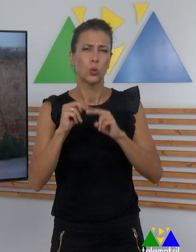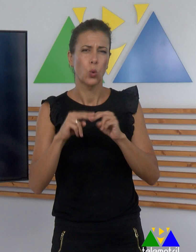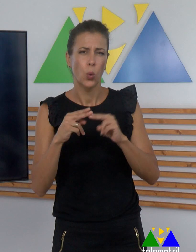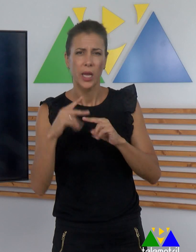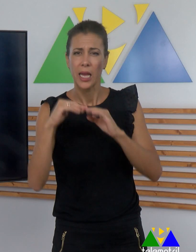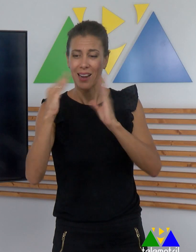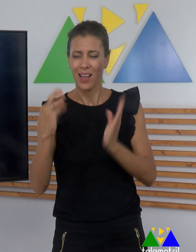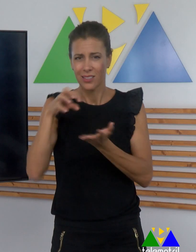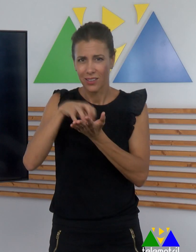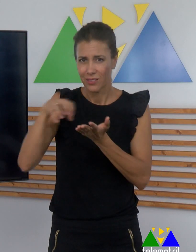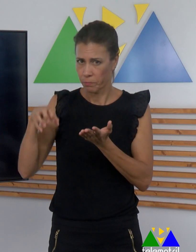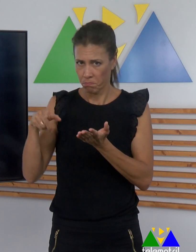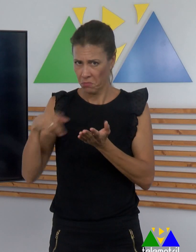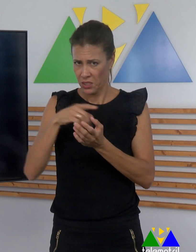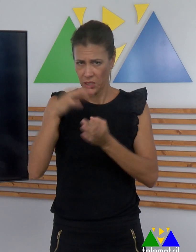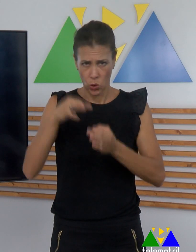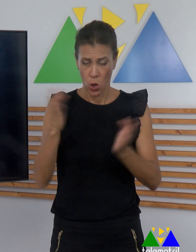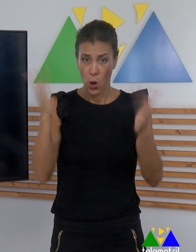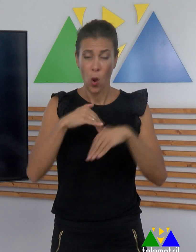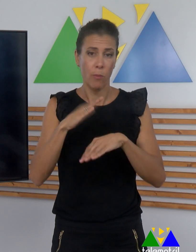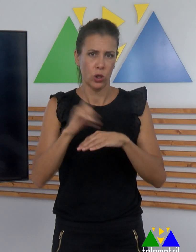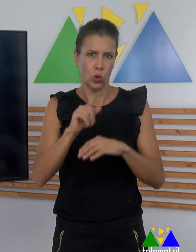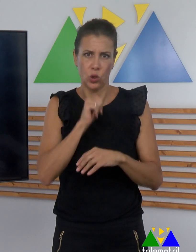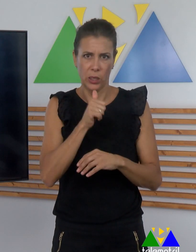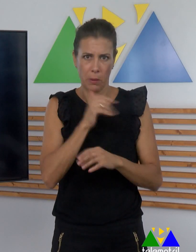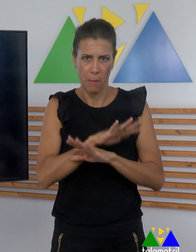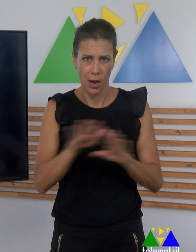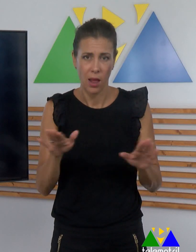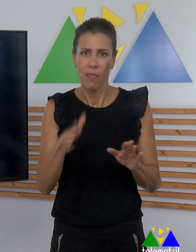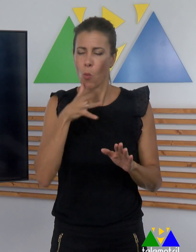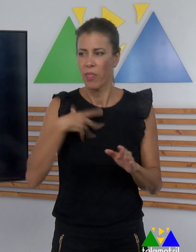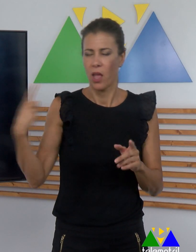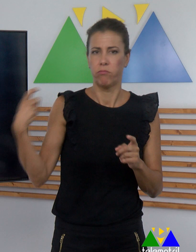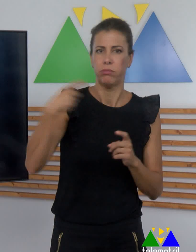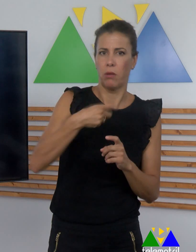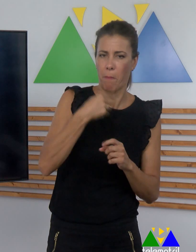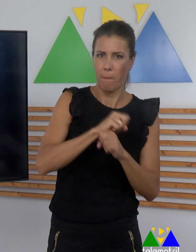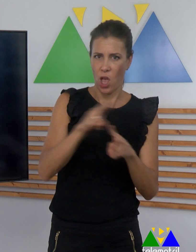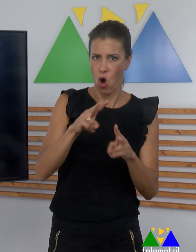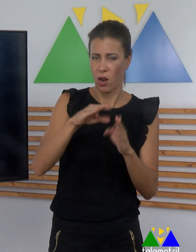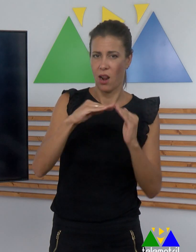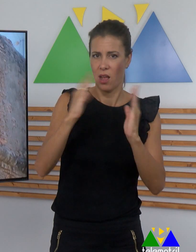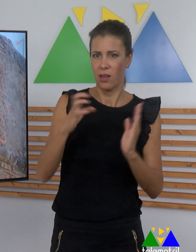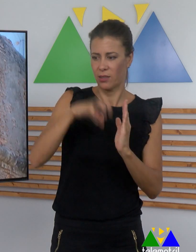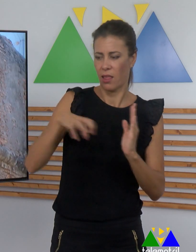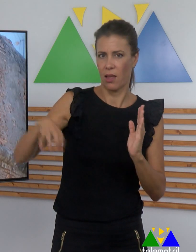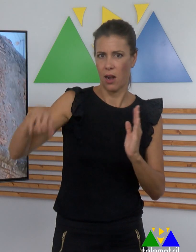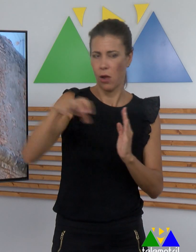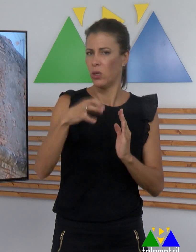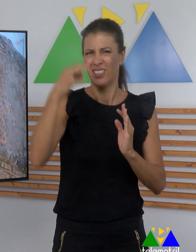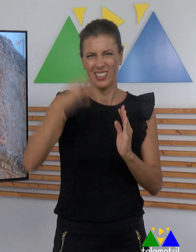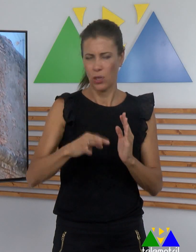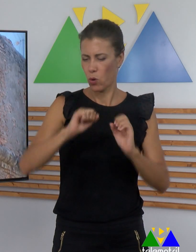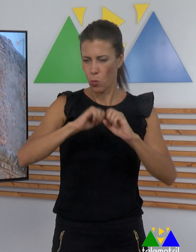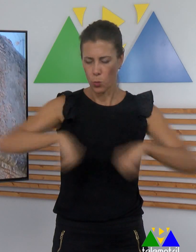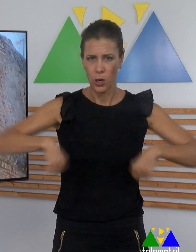casas adosadas, porque si no, no servía para nada. Si tuviera casas adosadas, los enemigos podían atacar la torre desde las casas de al lado. Claro. Y seguramente estaba